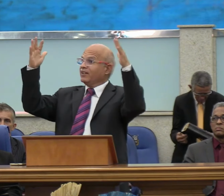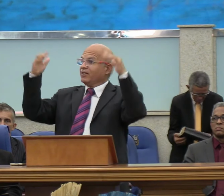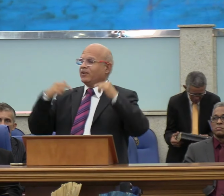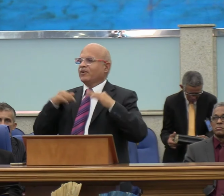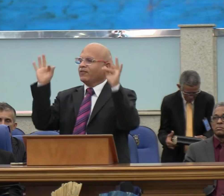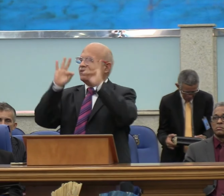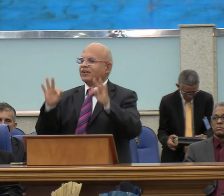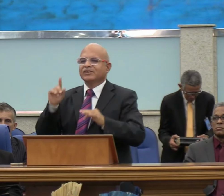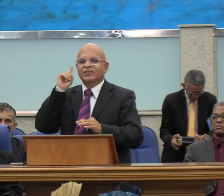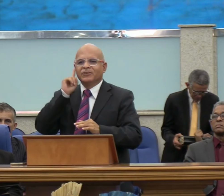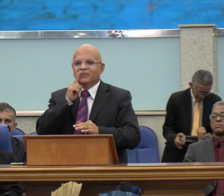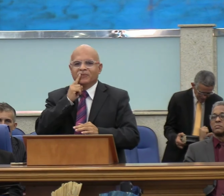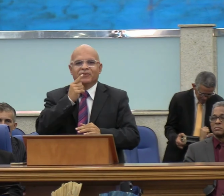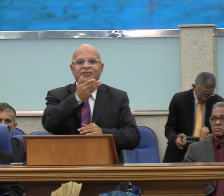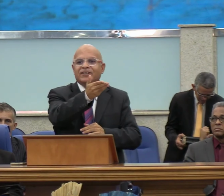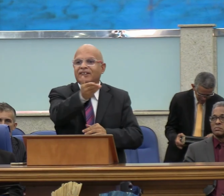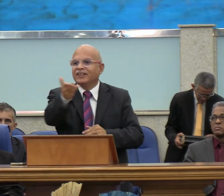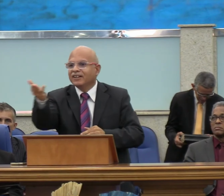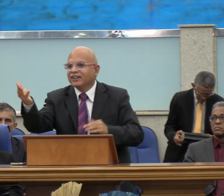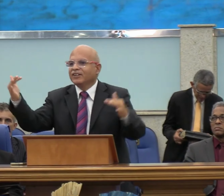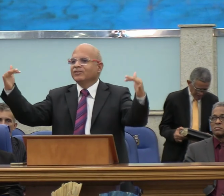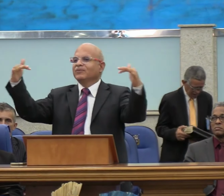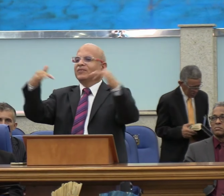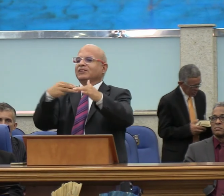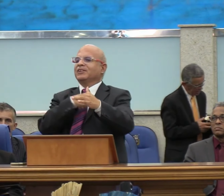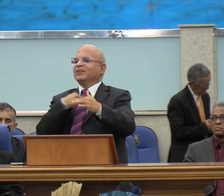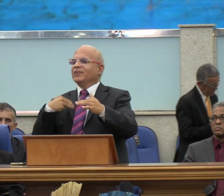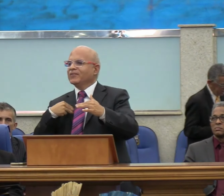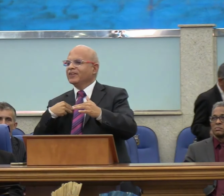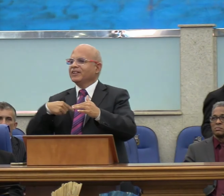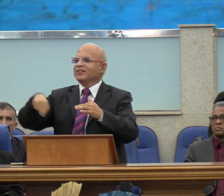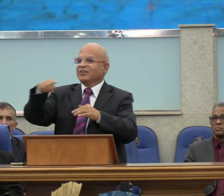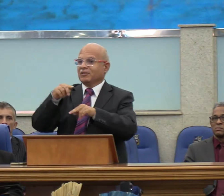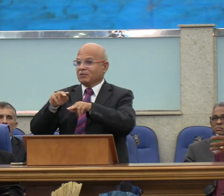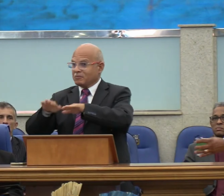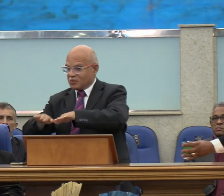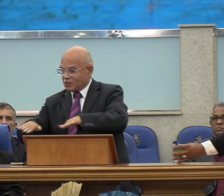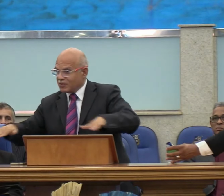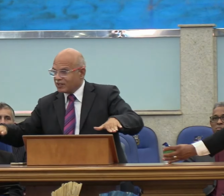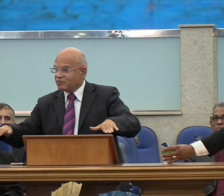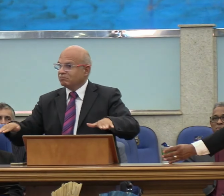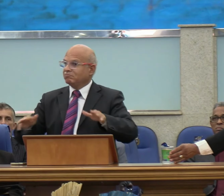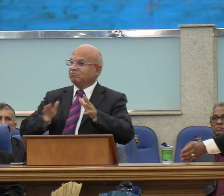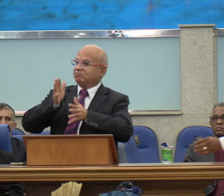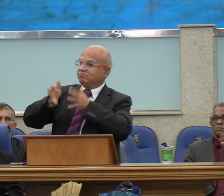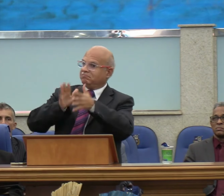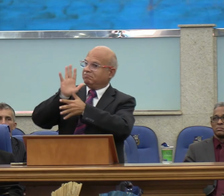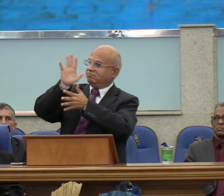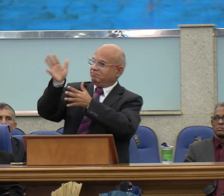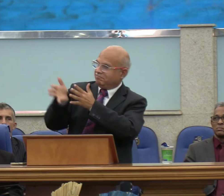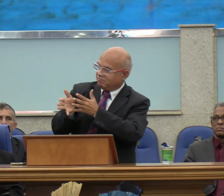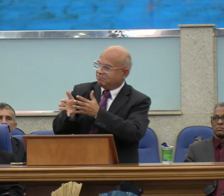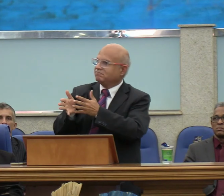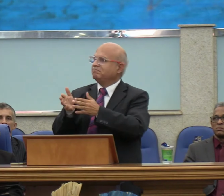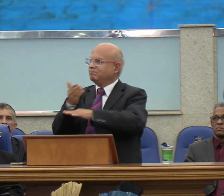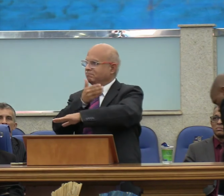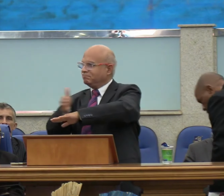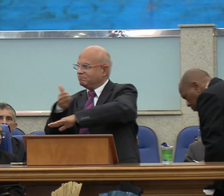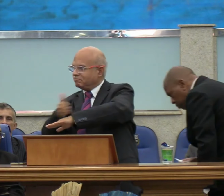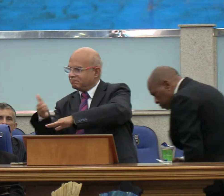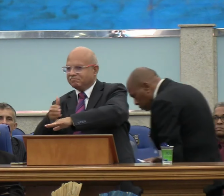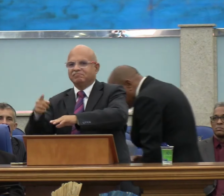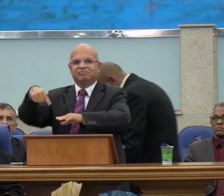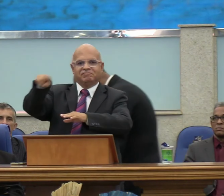sobre cada um de vocês. Estou muito feliz em ver muitos surdos aqui que estão participando com a gente, surdo crianças e